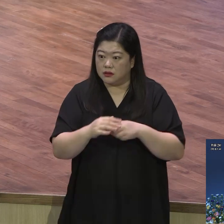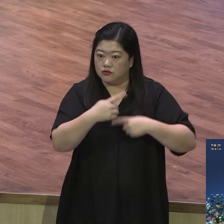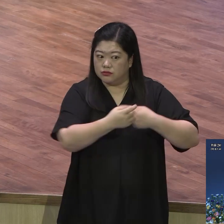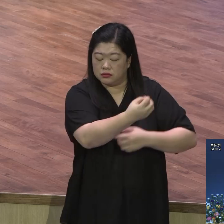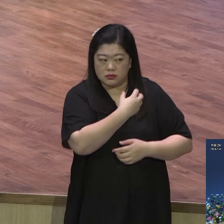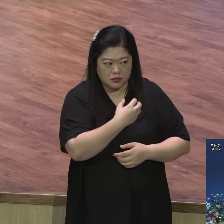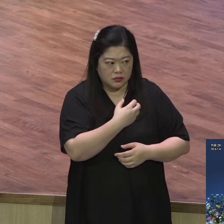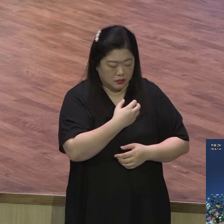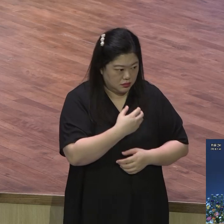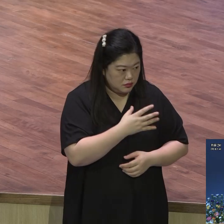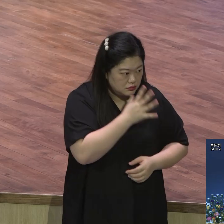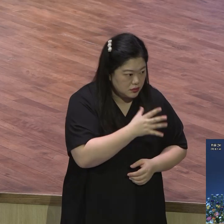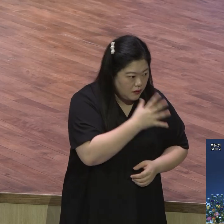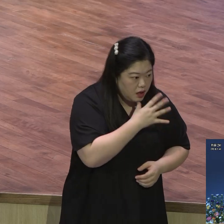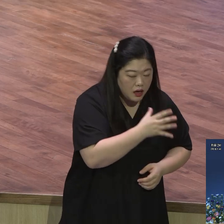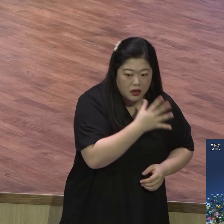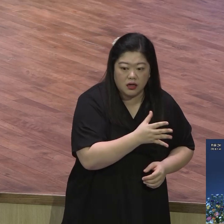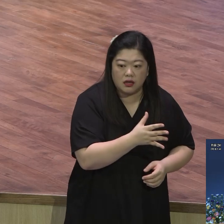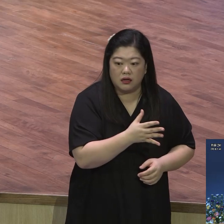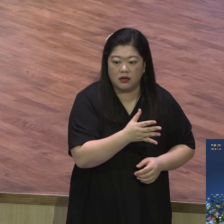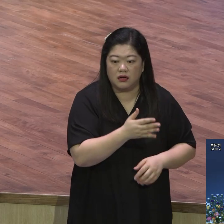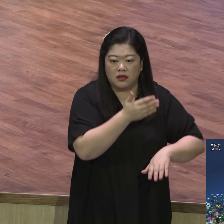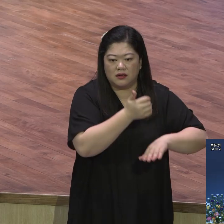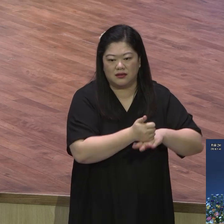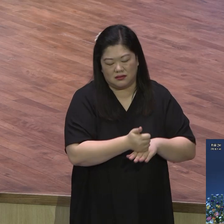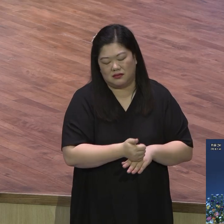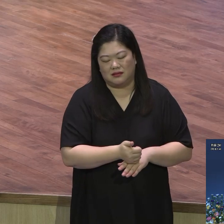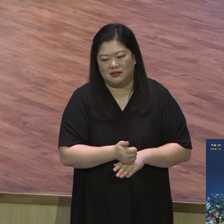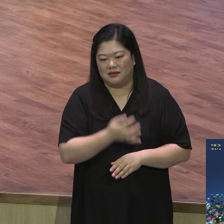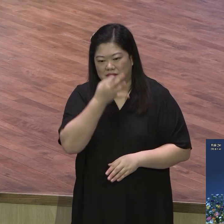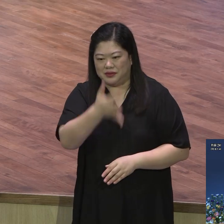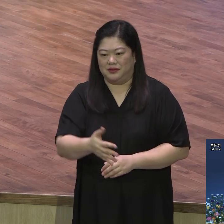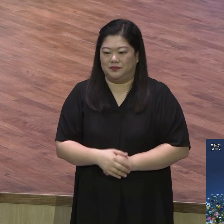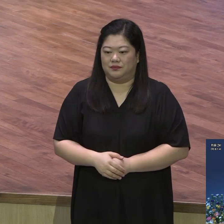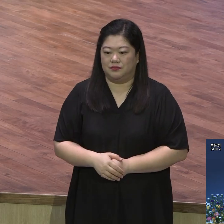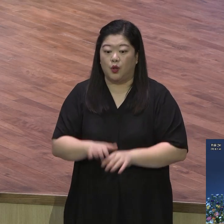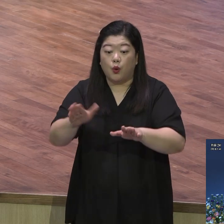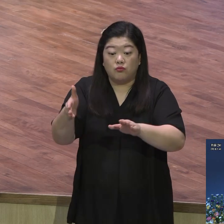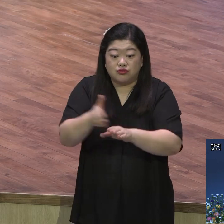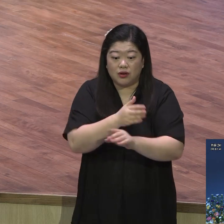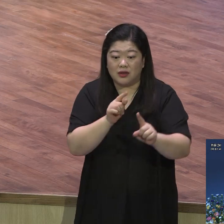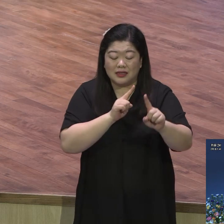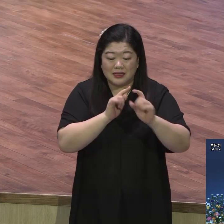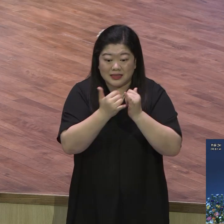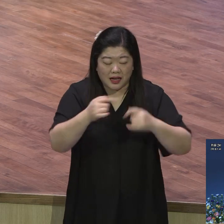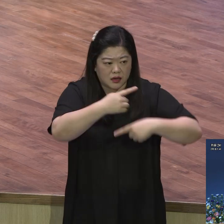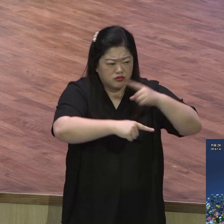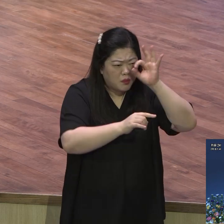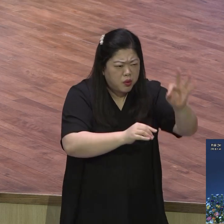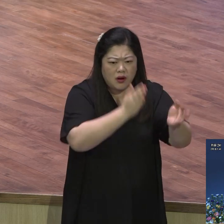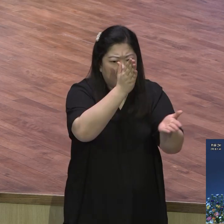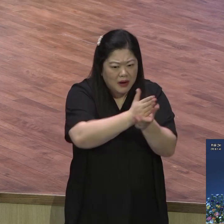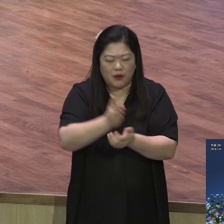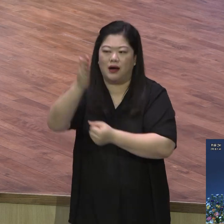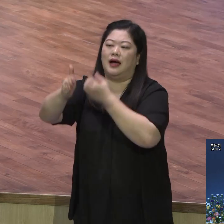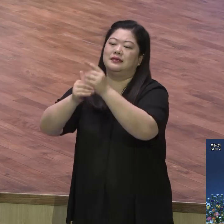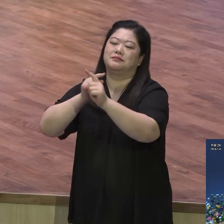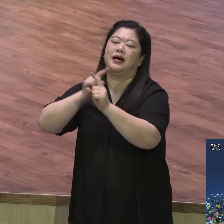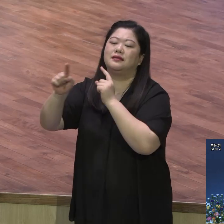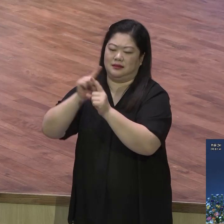그러니 망하지요. 교회 단어도 별 수 없더라. 아니에요. 오늘부터 말씀 잡으시기 바랍니다. 하나님 말씀은 살아있고